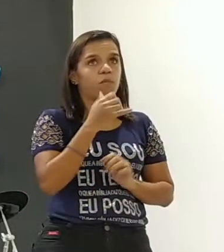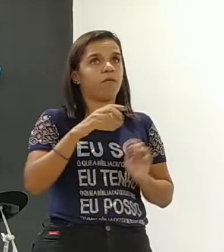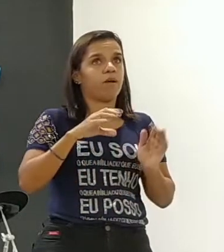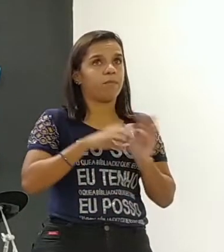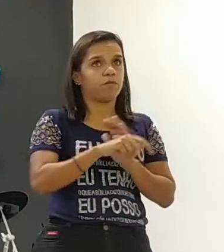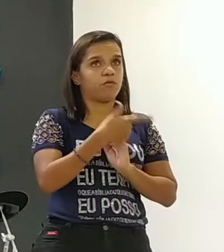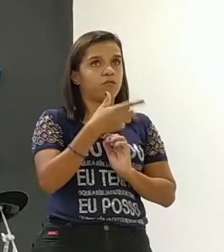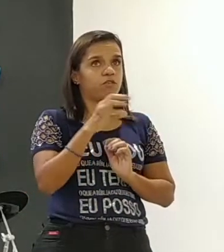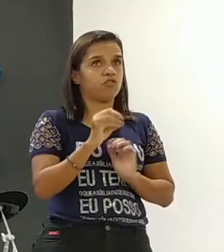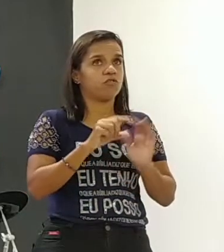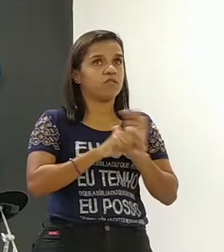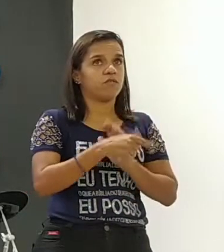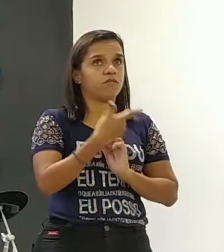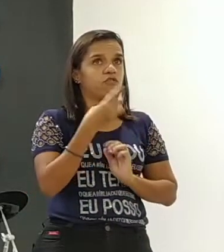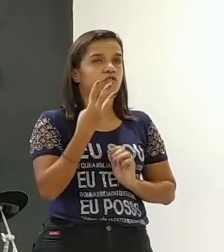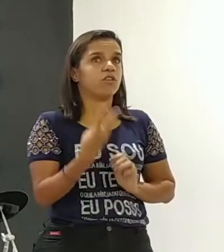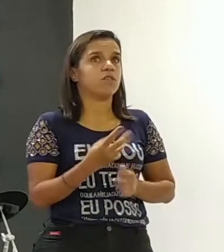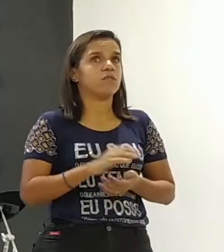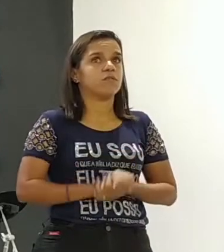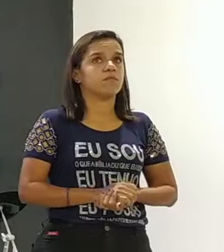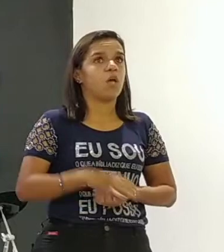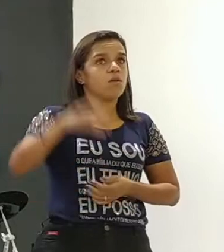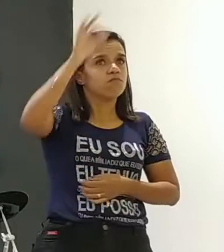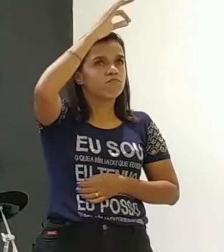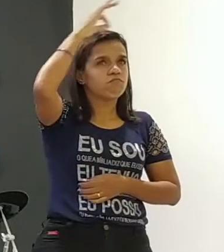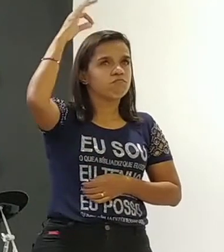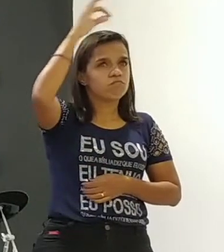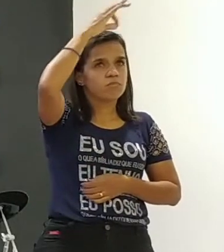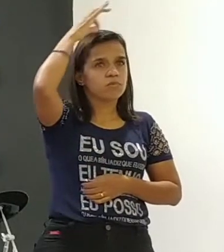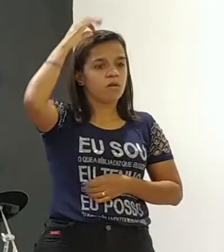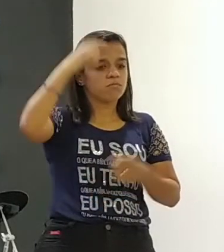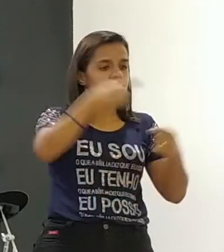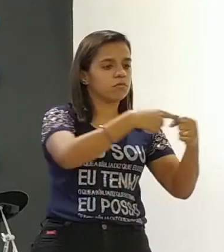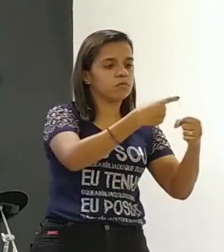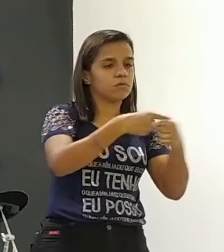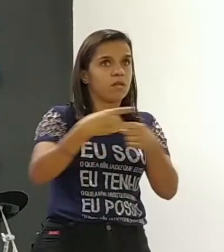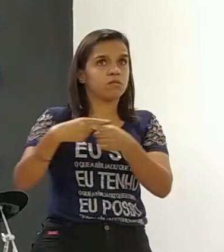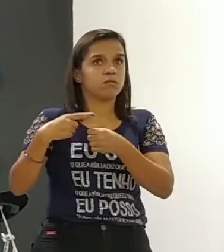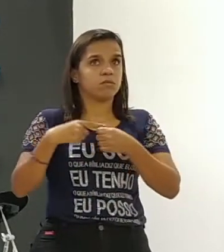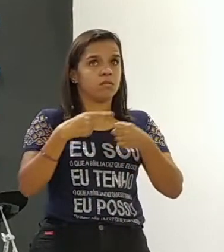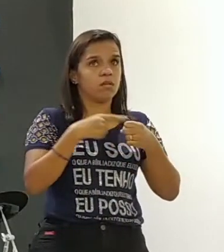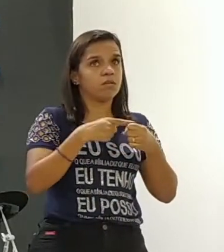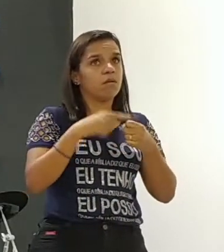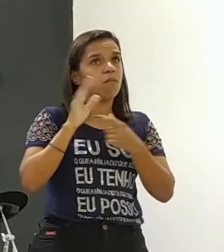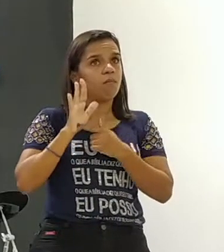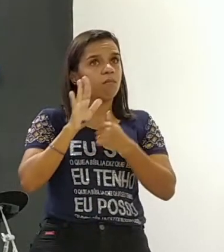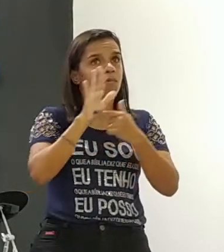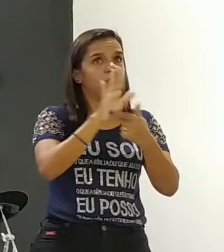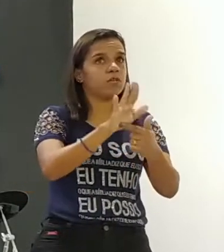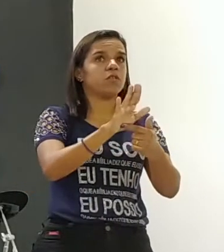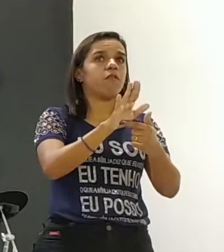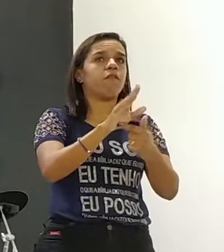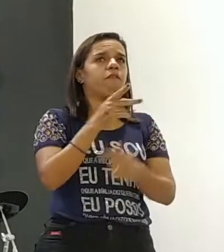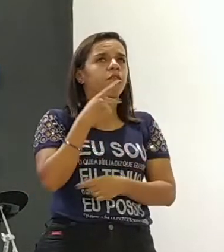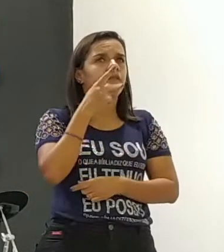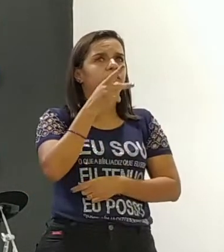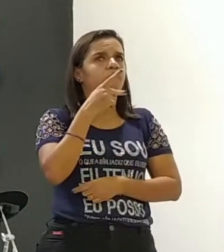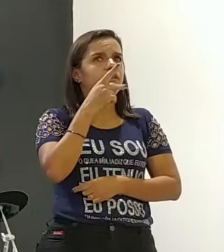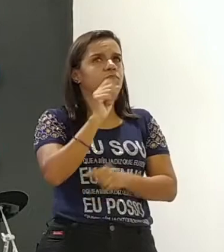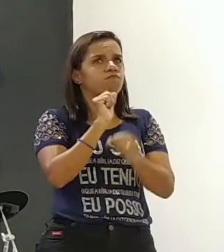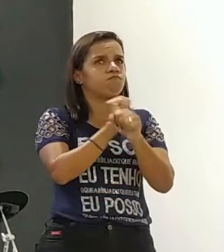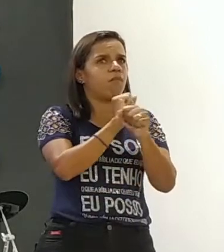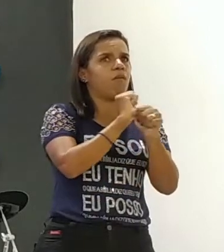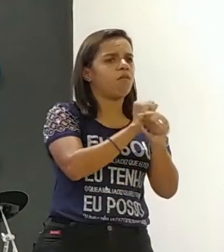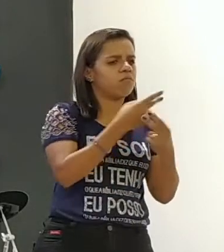Senão, porque o Espírito Santo de cidade em cidade me mostra, me revela, dizendo que me